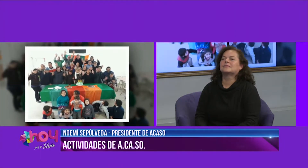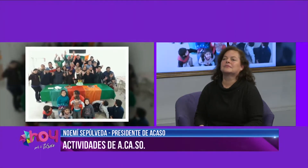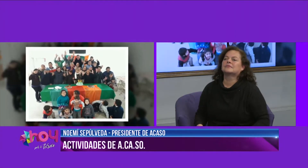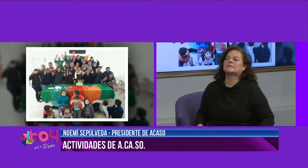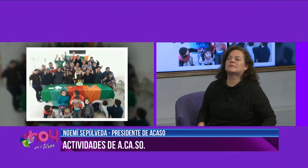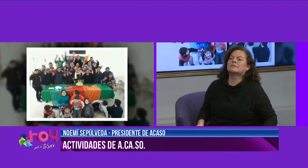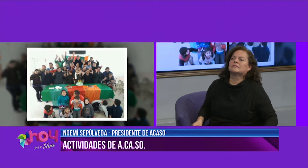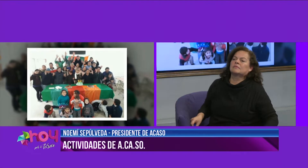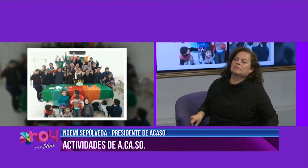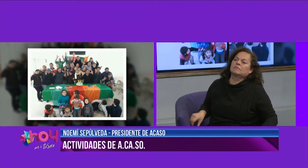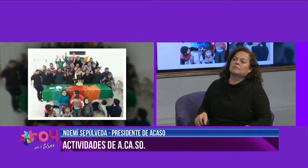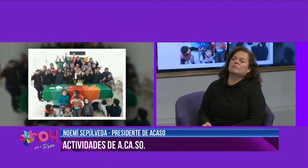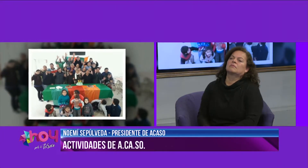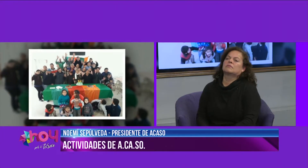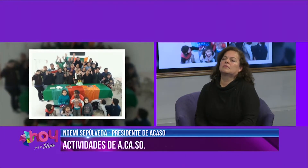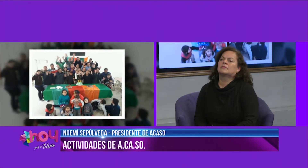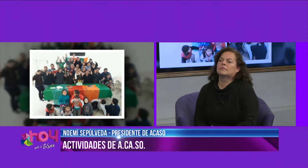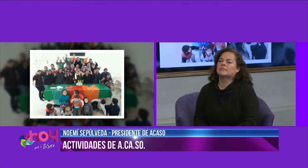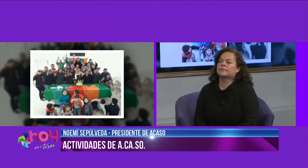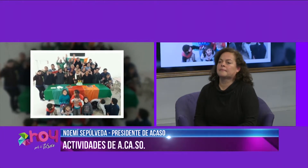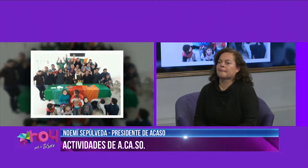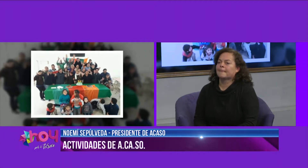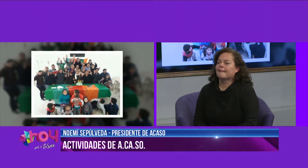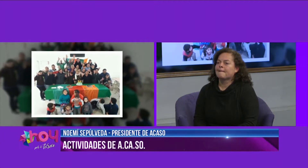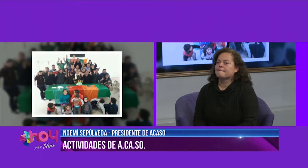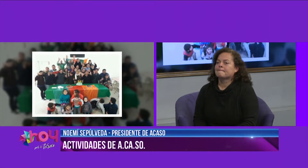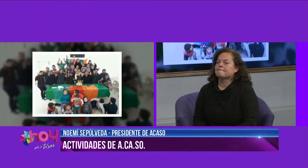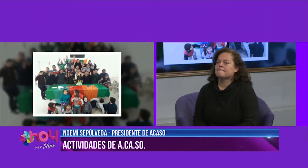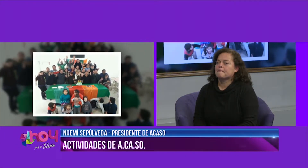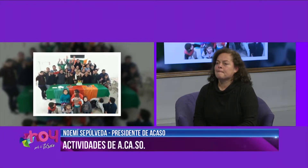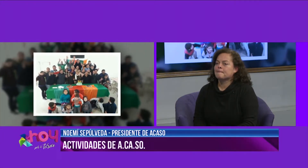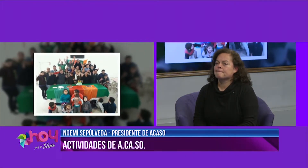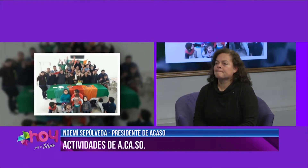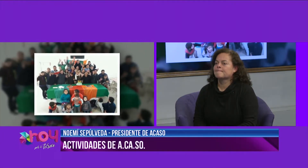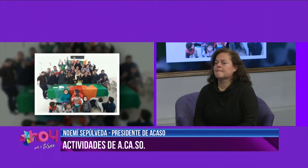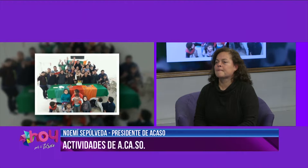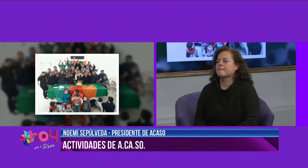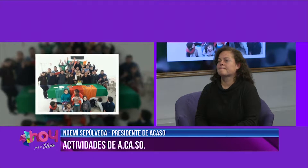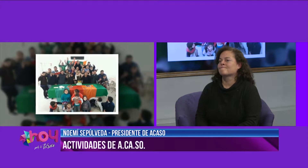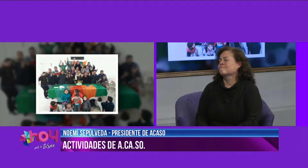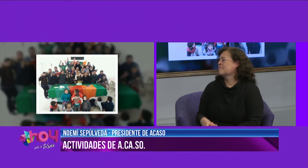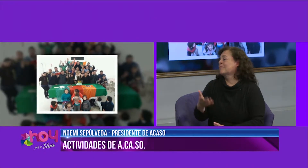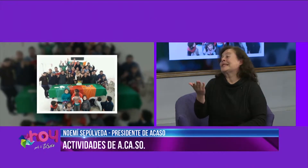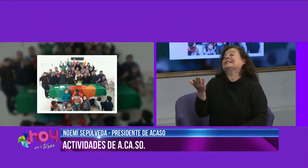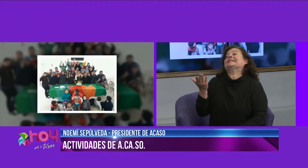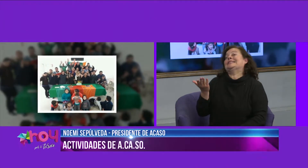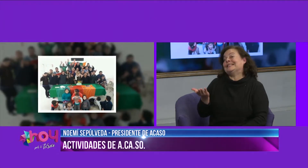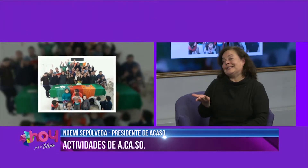legislaciones en comunicación establecen que los canales públicos deben tener en la programación intérprete de lenguaje de señas.